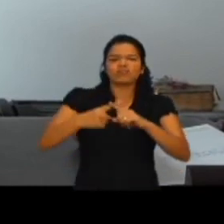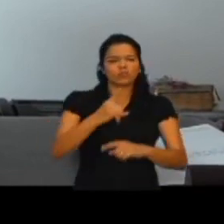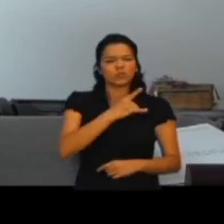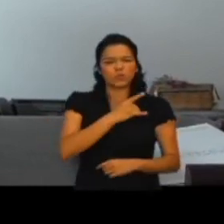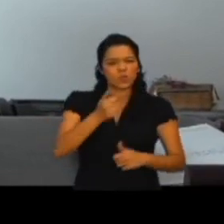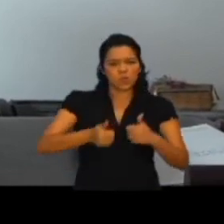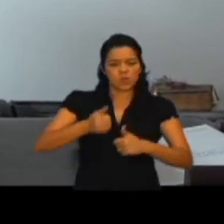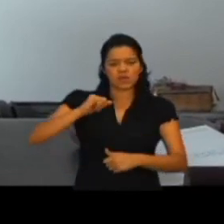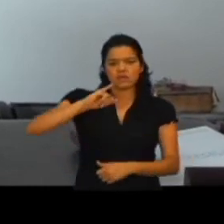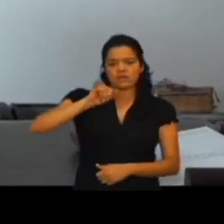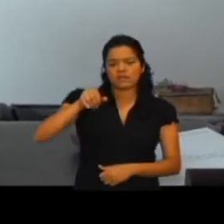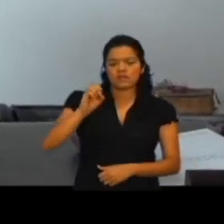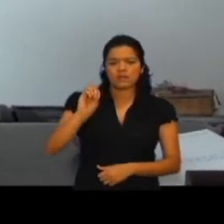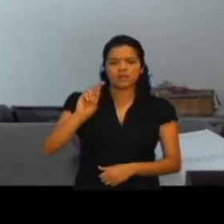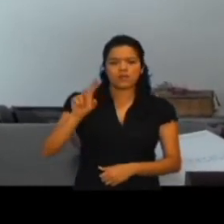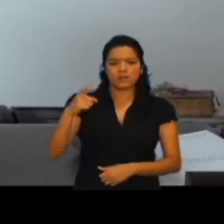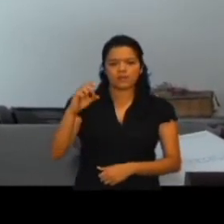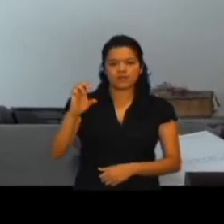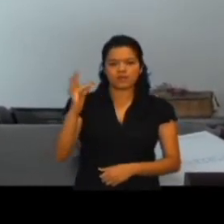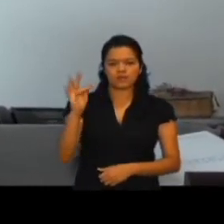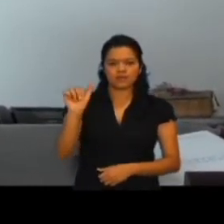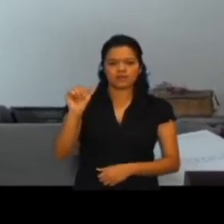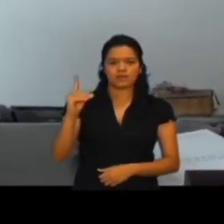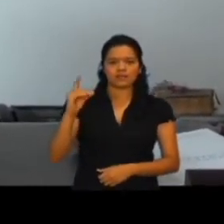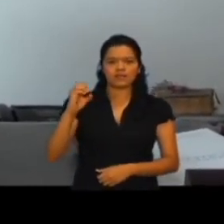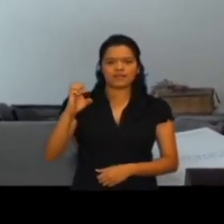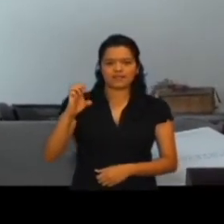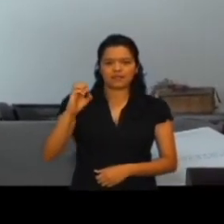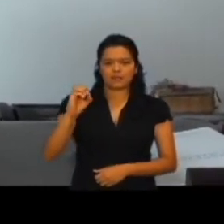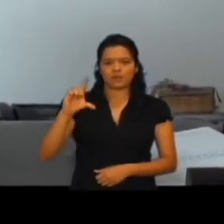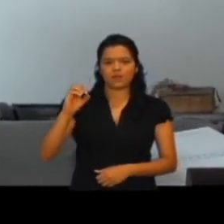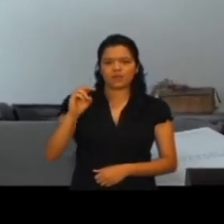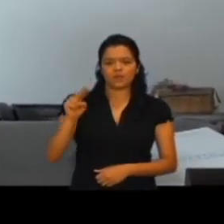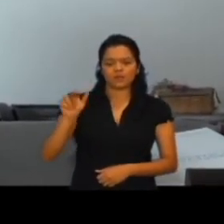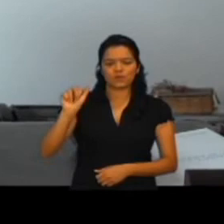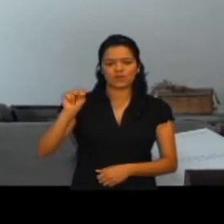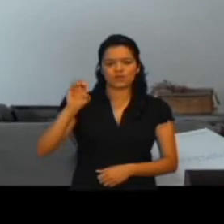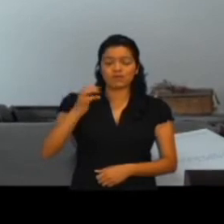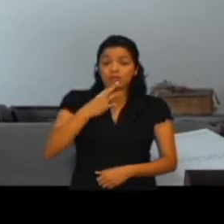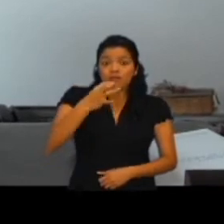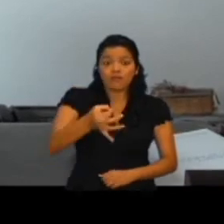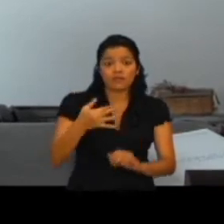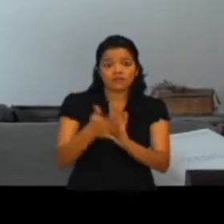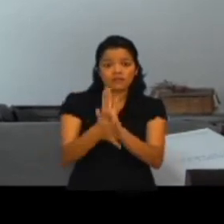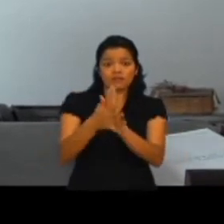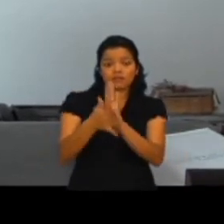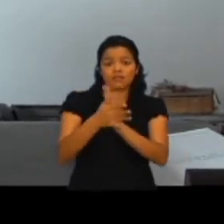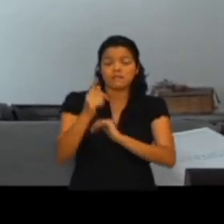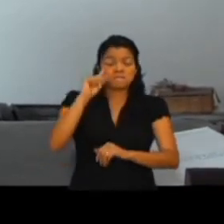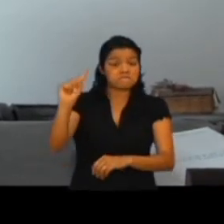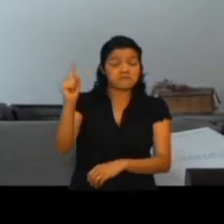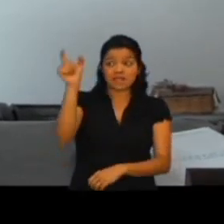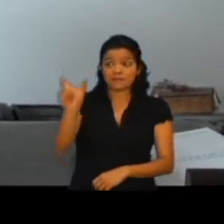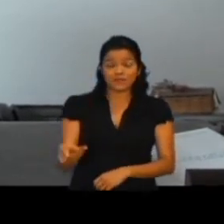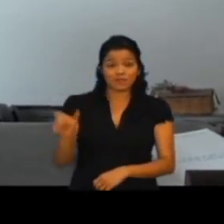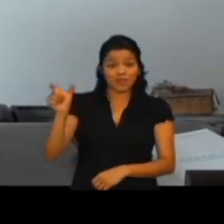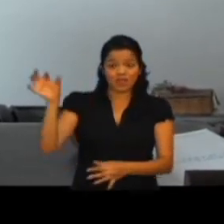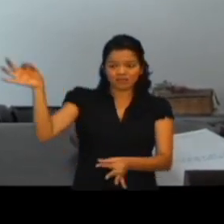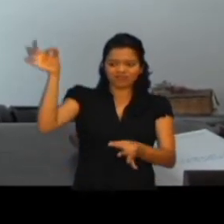vine egresada de la Universidad Objetadeo Lozano y lo digo con toda la tranquilidad, llegué a Taibaque